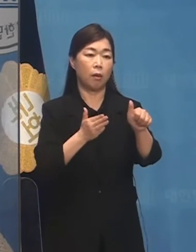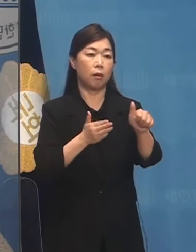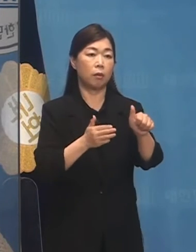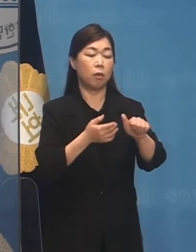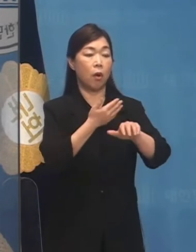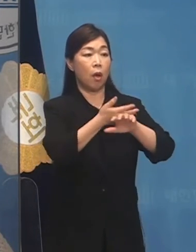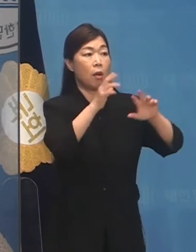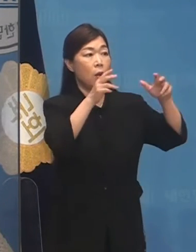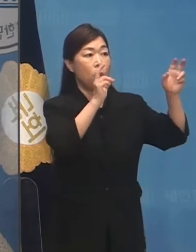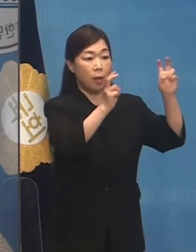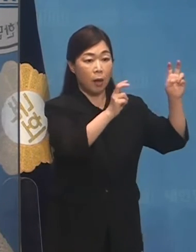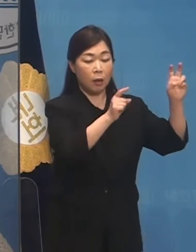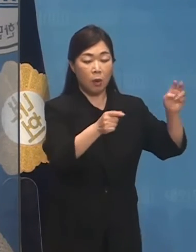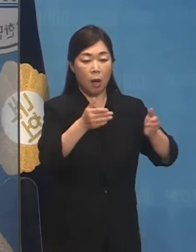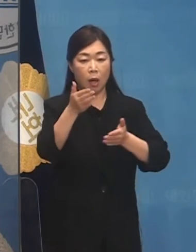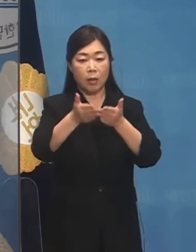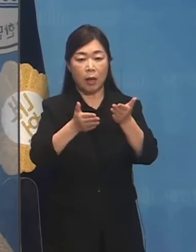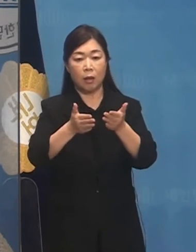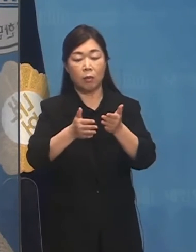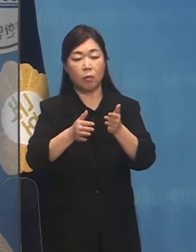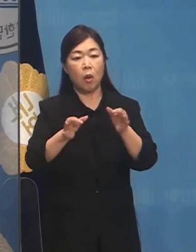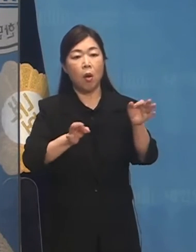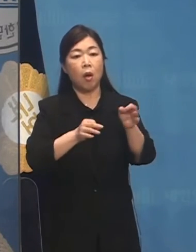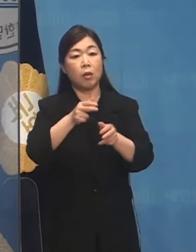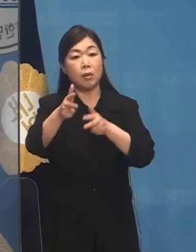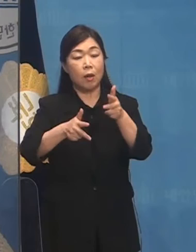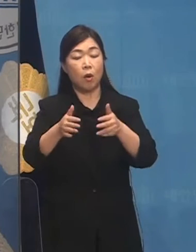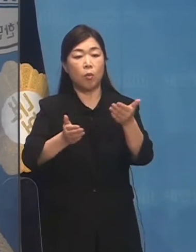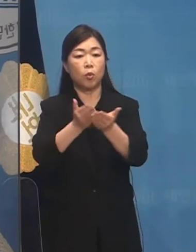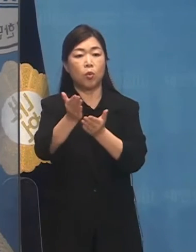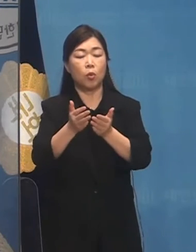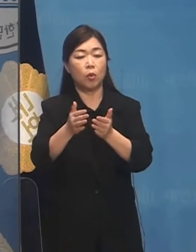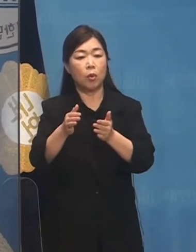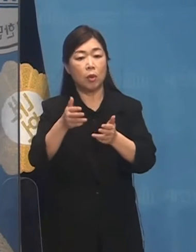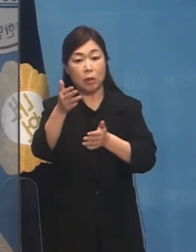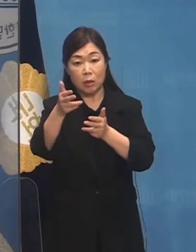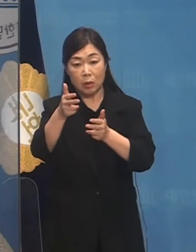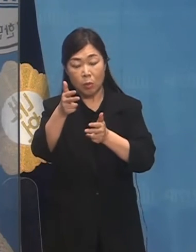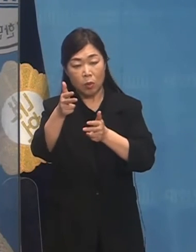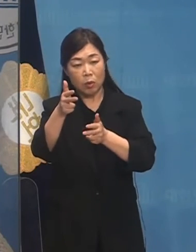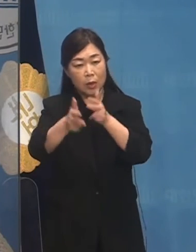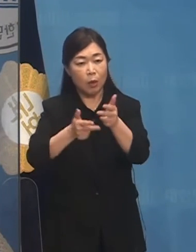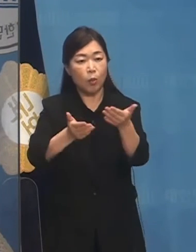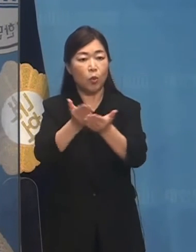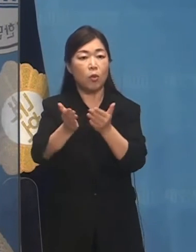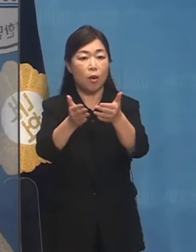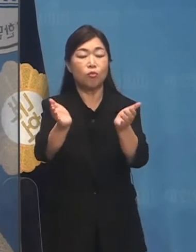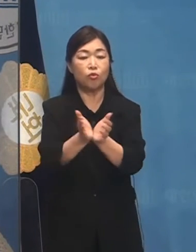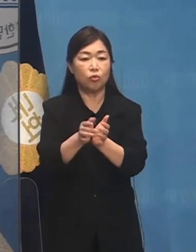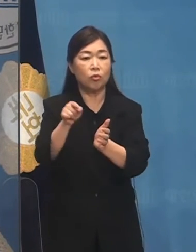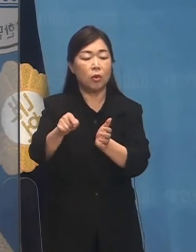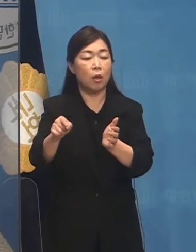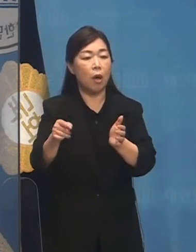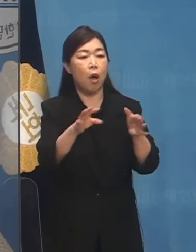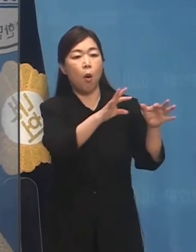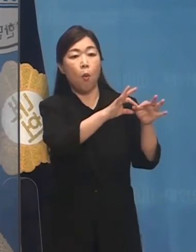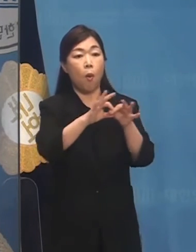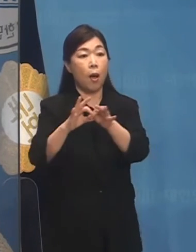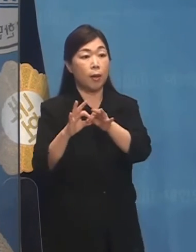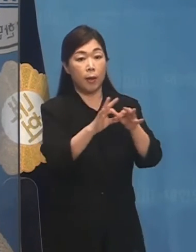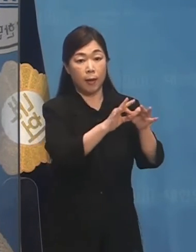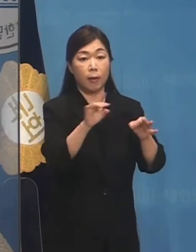회사와 이 산업통상부 한덕수 후보자가 재직했던 공직하고 어떤 관계가